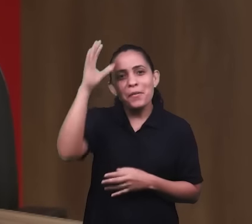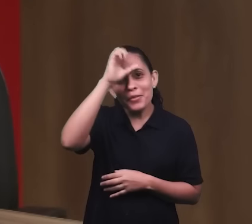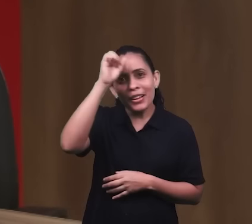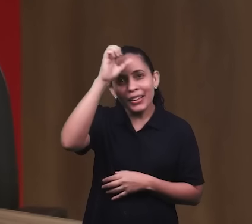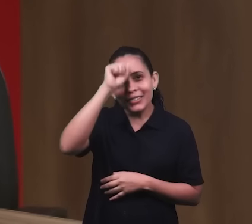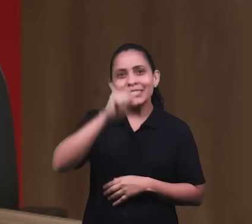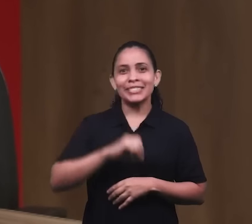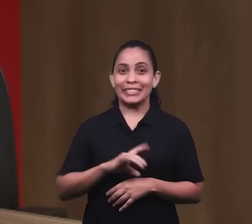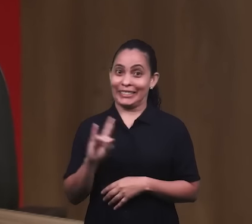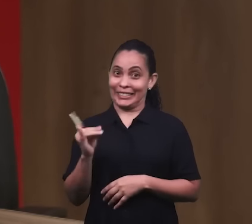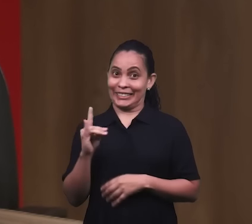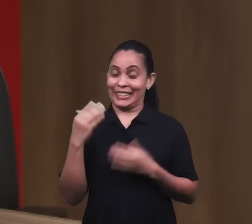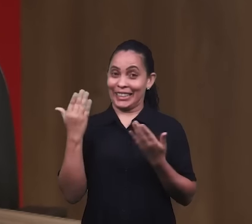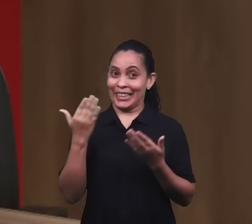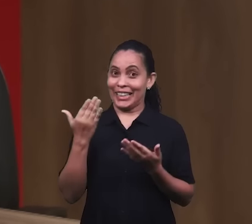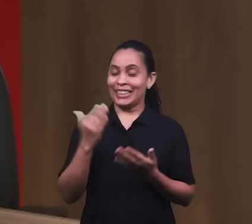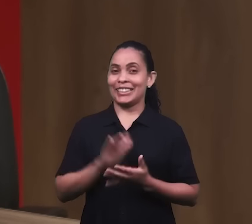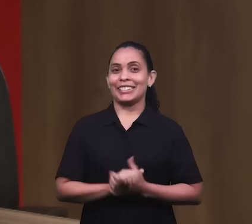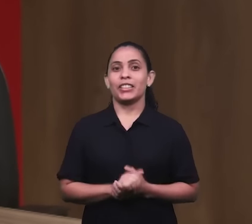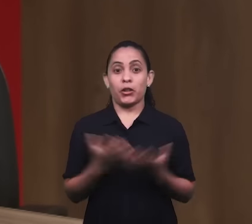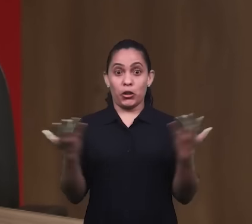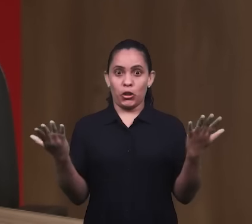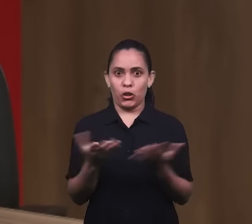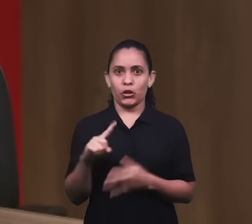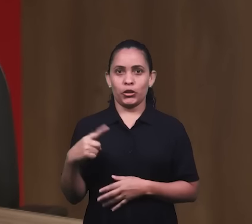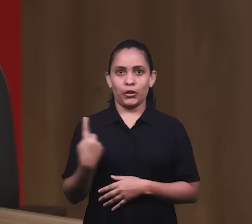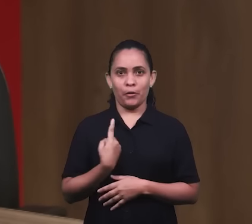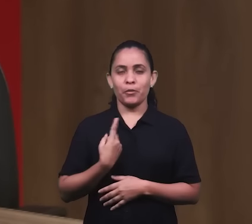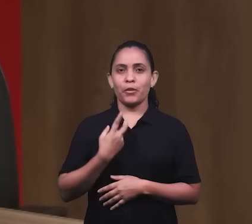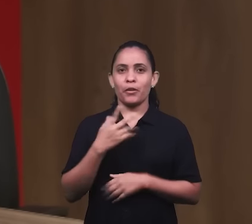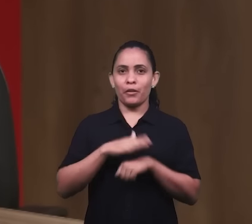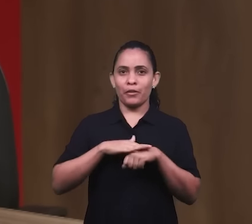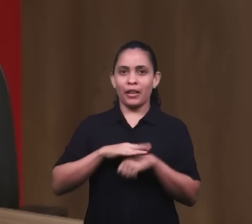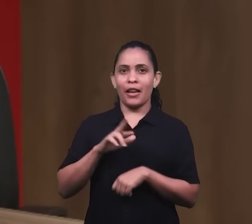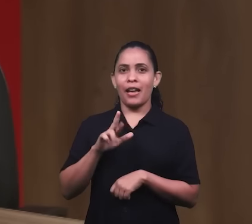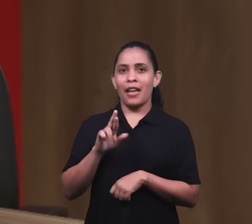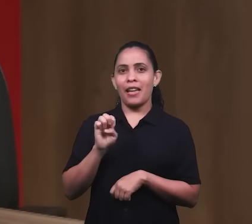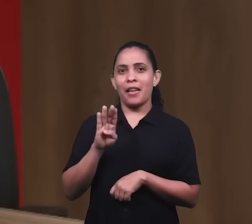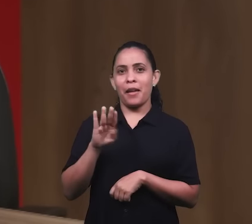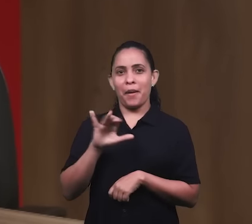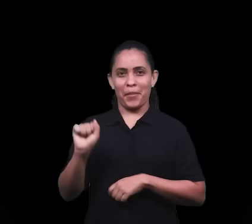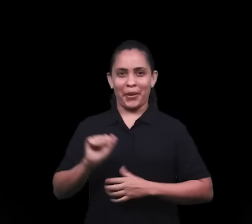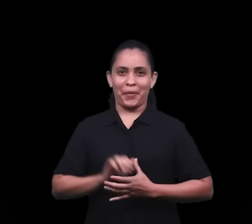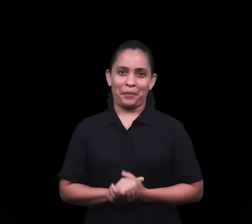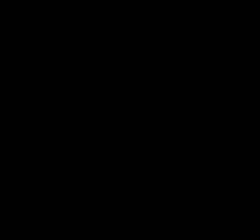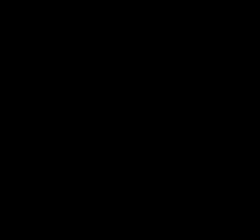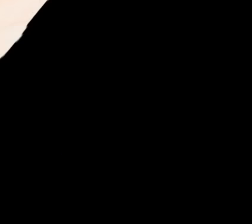língua de senas lá na Bolívia, e nós vamos hoje falar com a Rebeca no Além das Palavras.